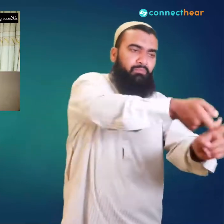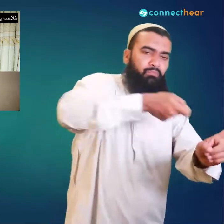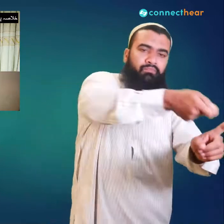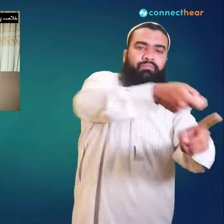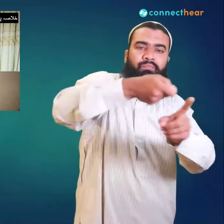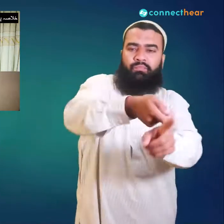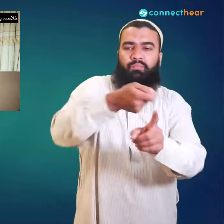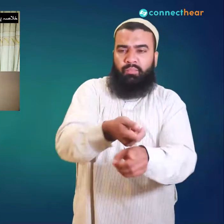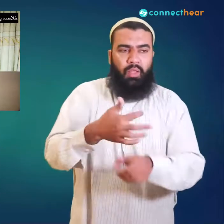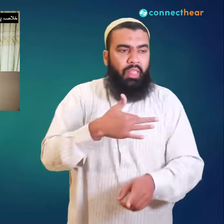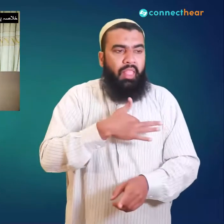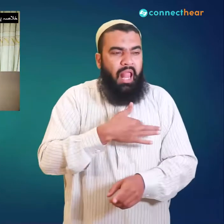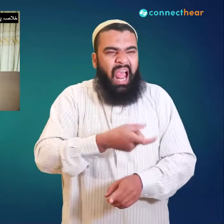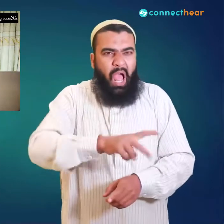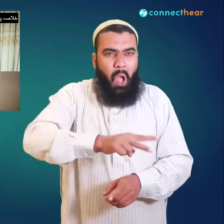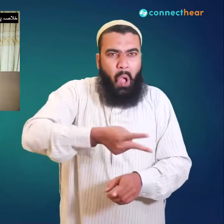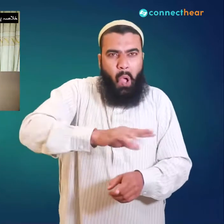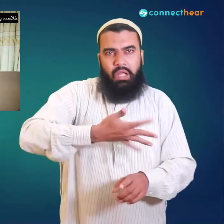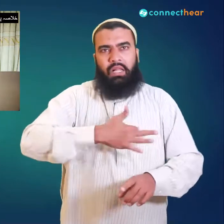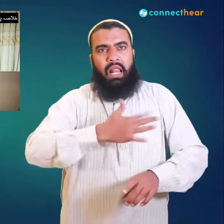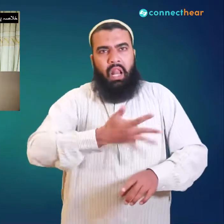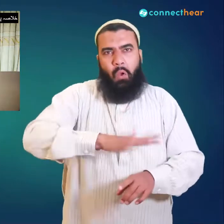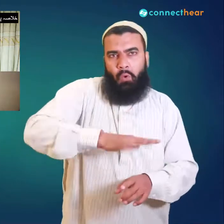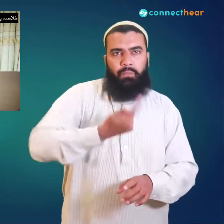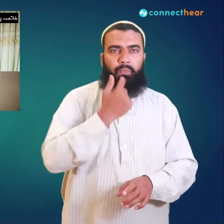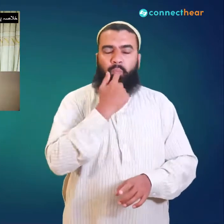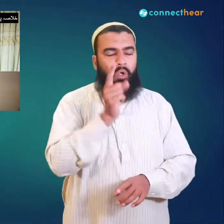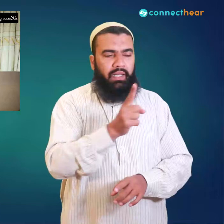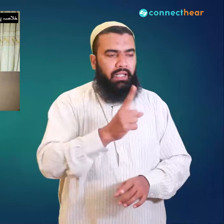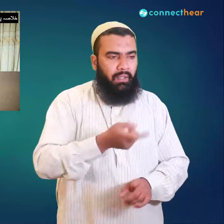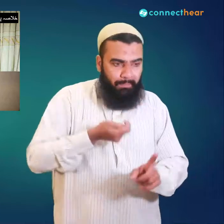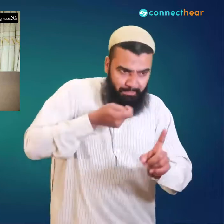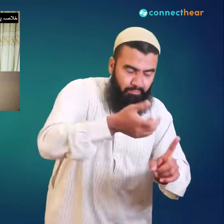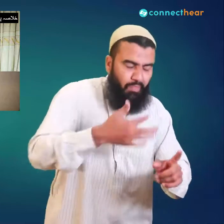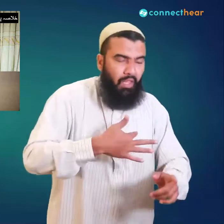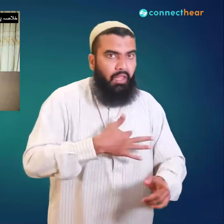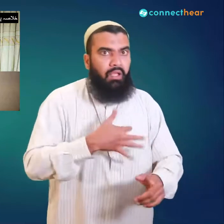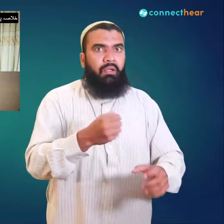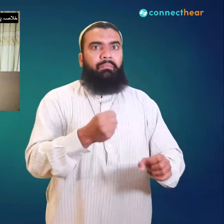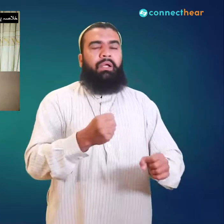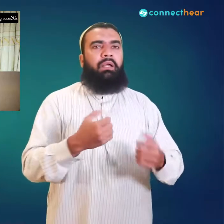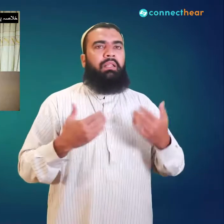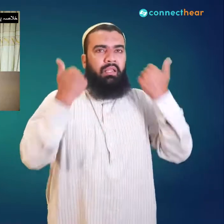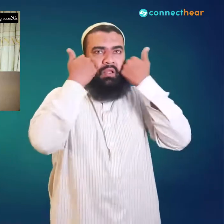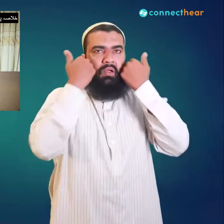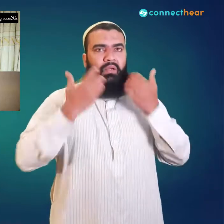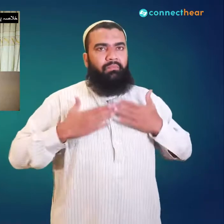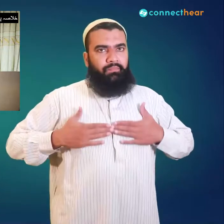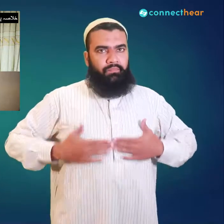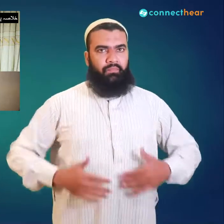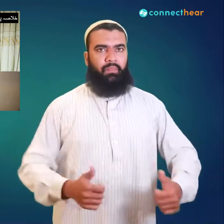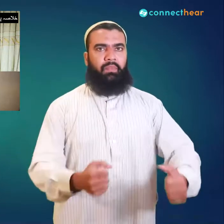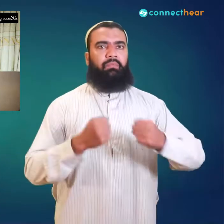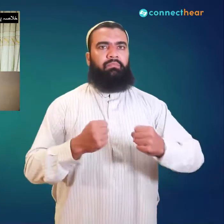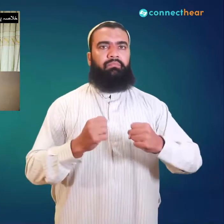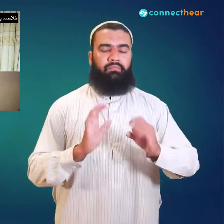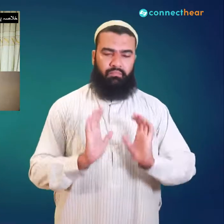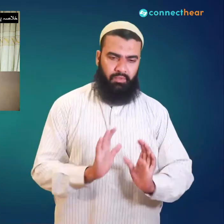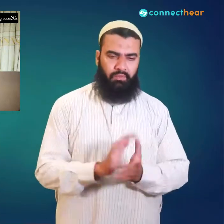وہ ثابت قدمی کے ساتھ اسلام پر عمل پیرا ہوں، جو ان کی مشکلات ہیں اس زکوٰۃ سے ان کی مشکلات کو دور کیا